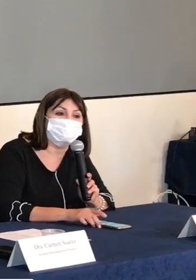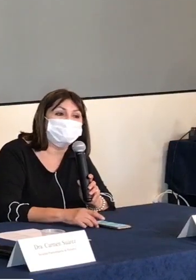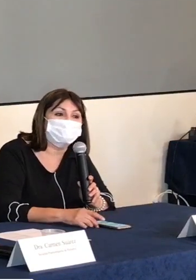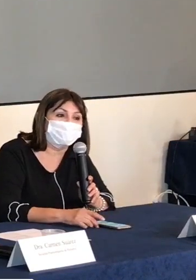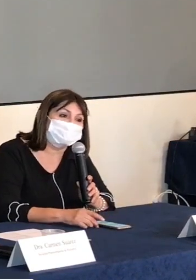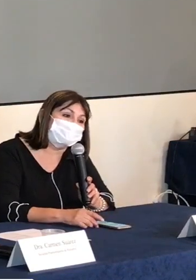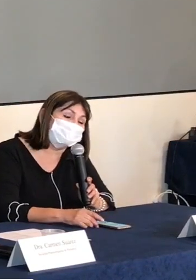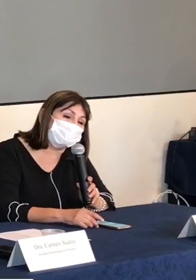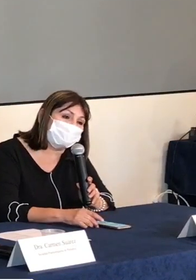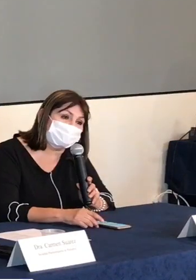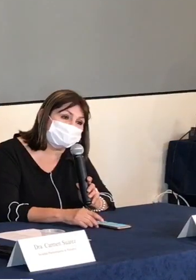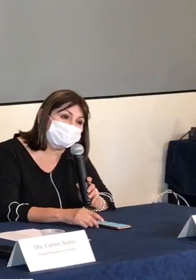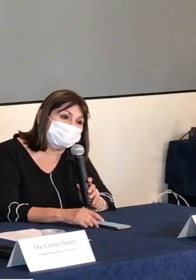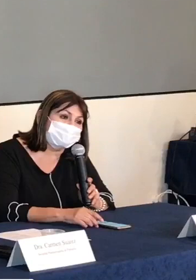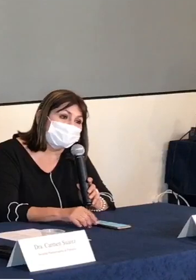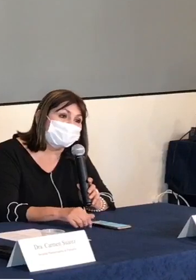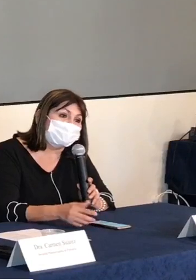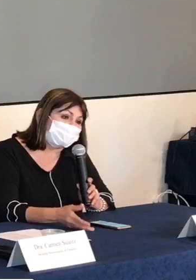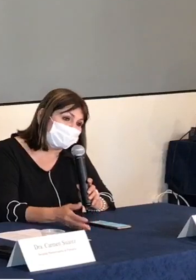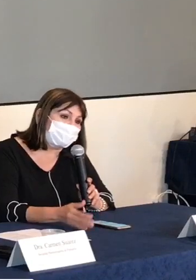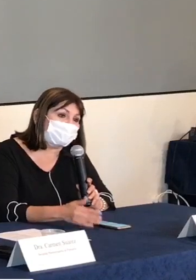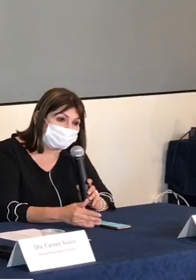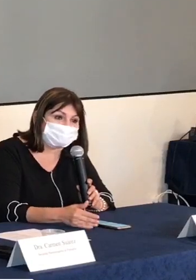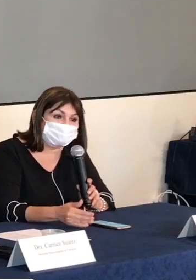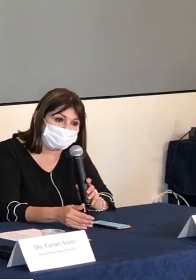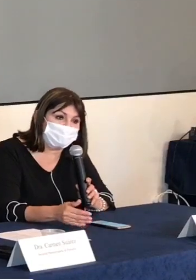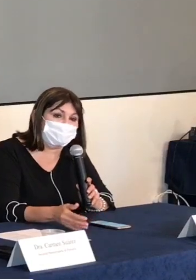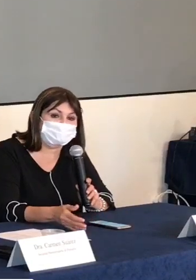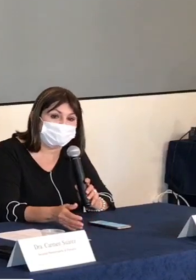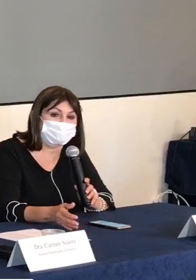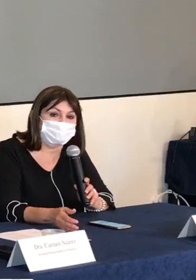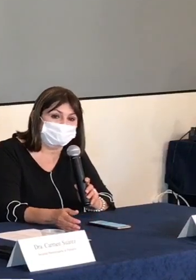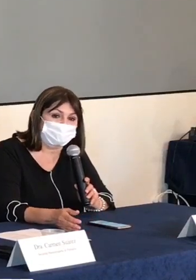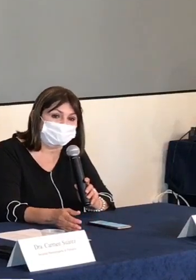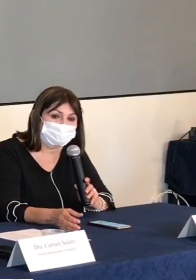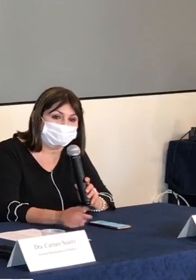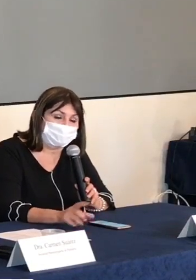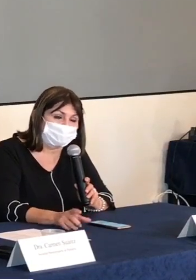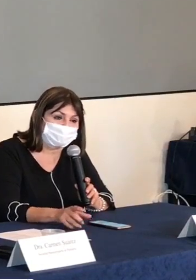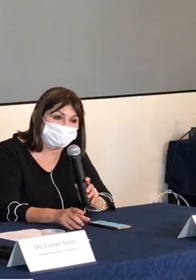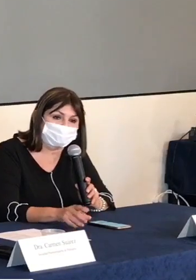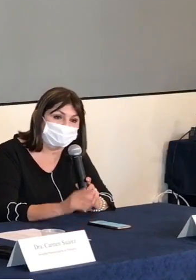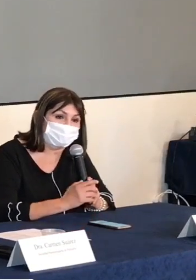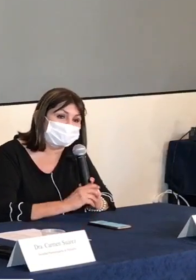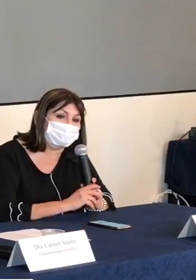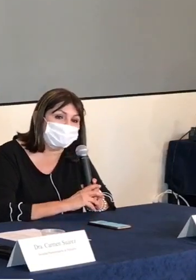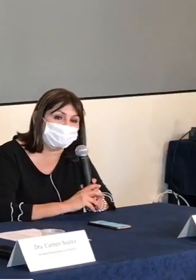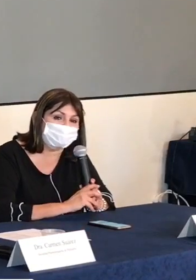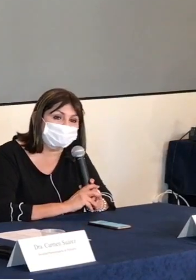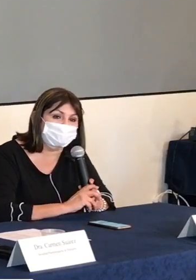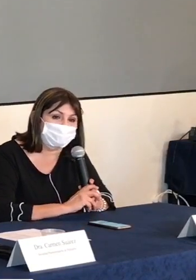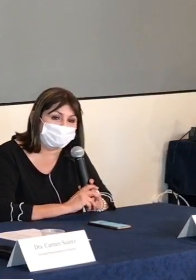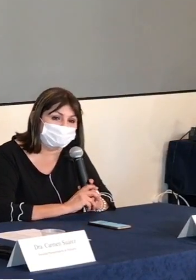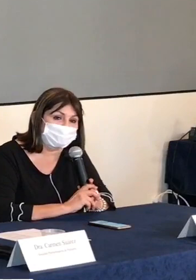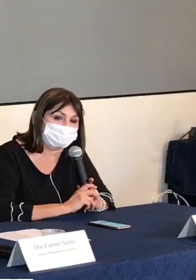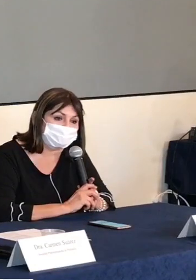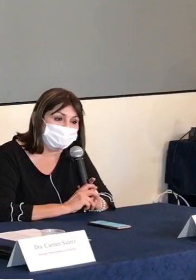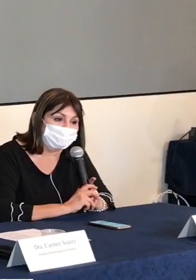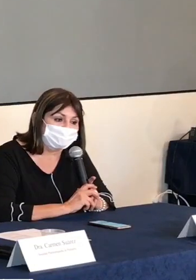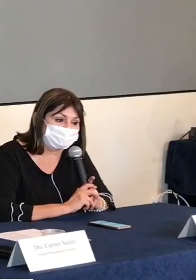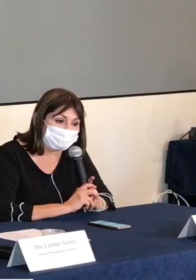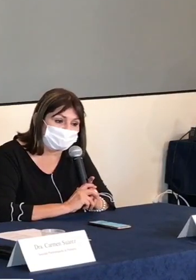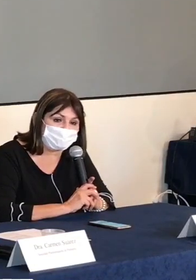54% de esa misma población que ya ha recibido la serie completa. Para este grupo en particular no hay